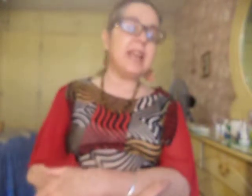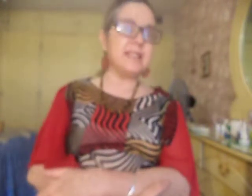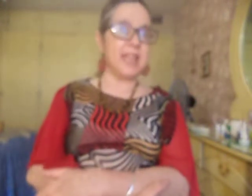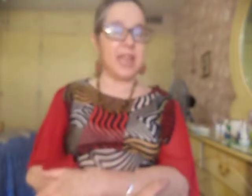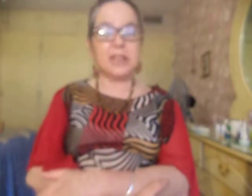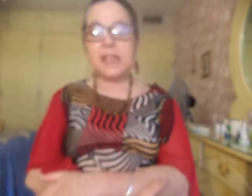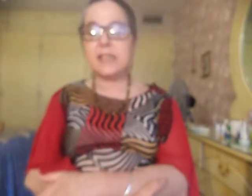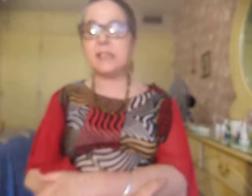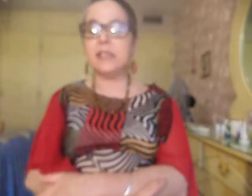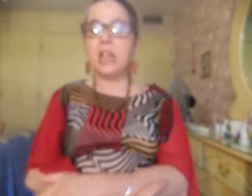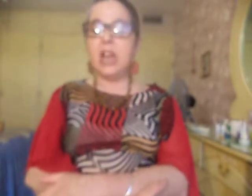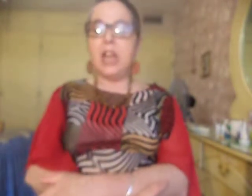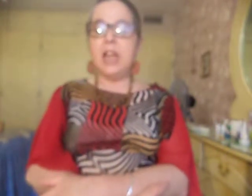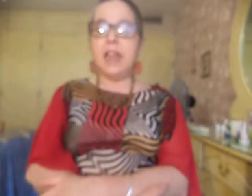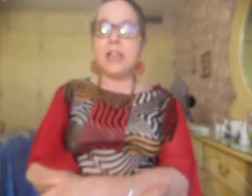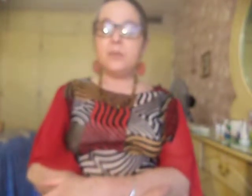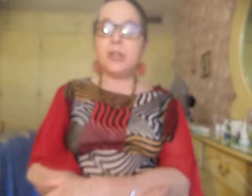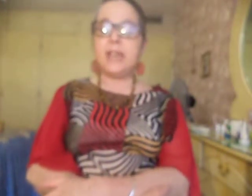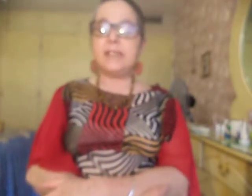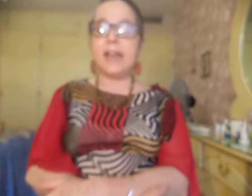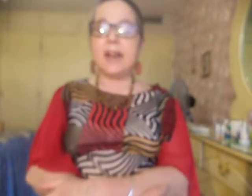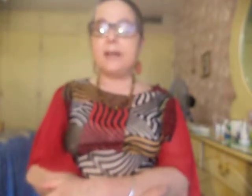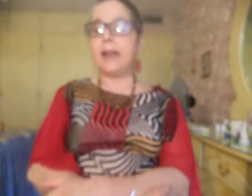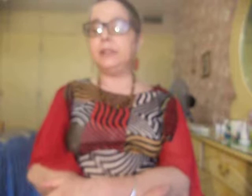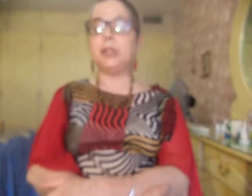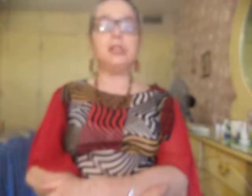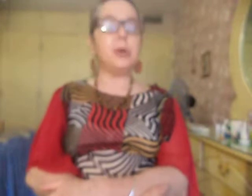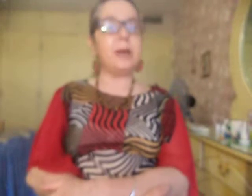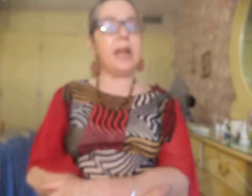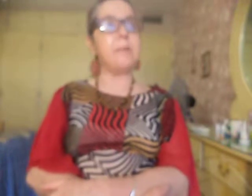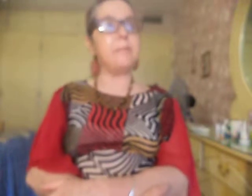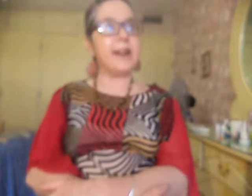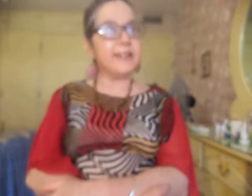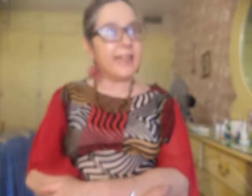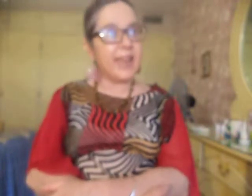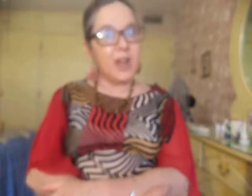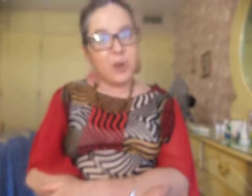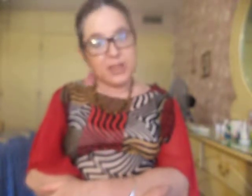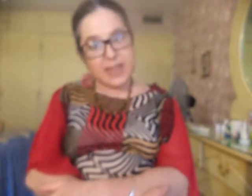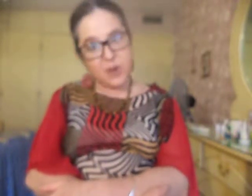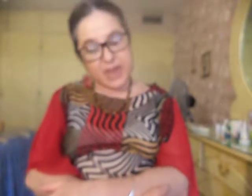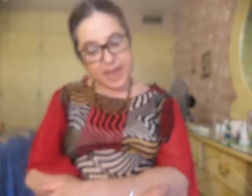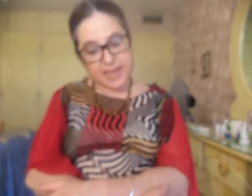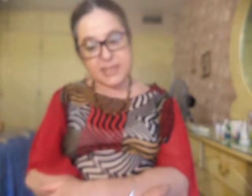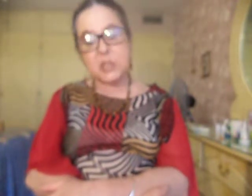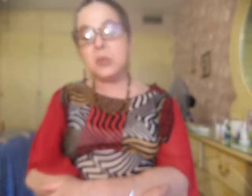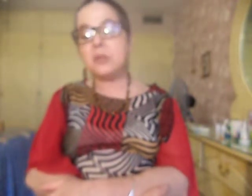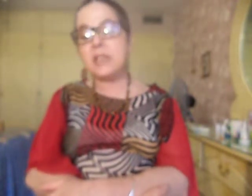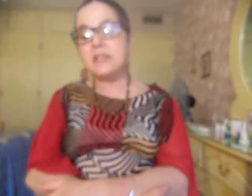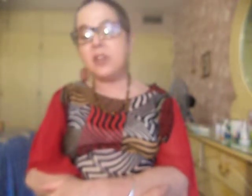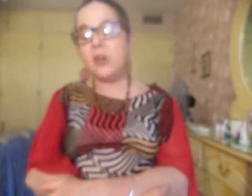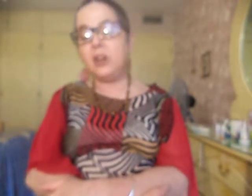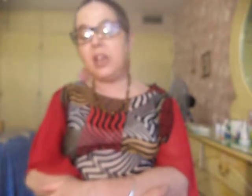las siguientes les voy a estar hablando sobre la parte de lo que es nutrición